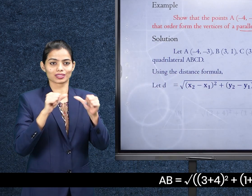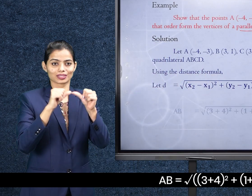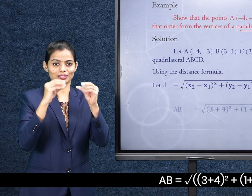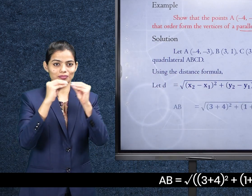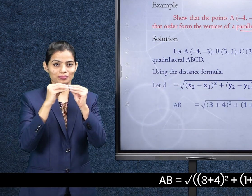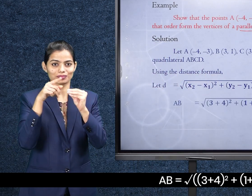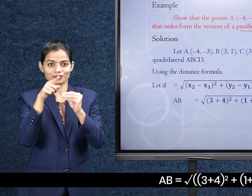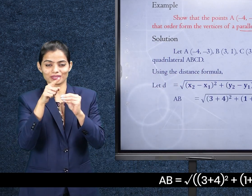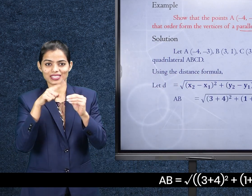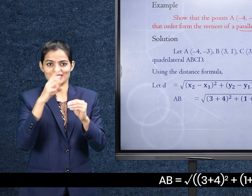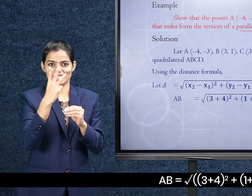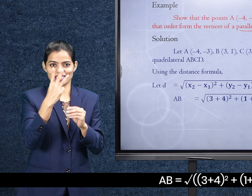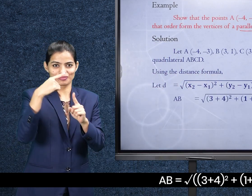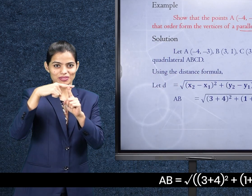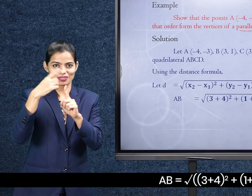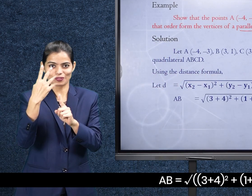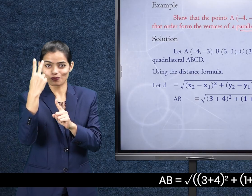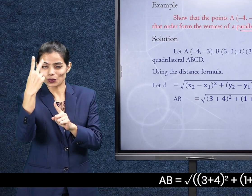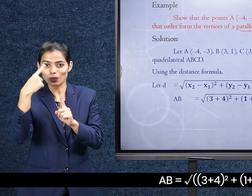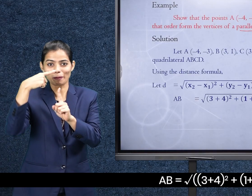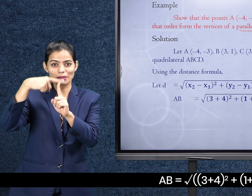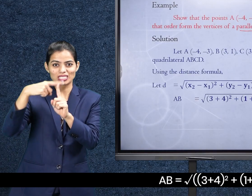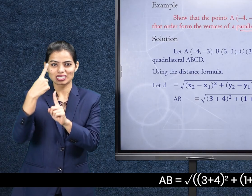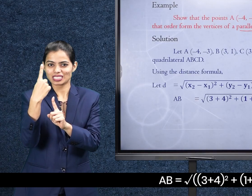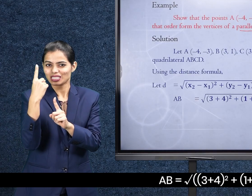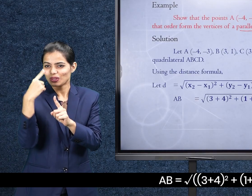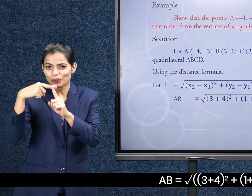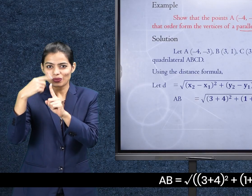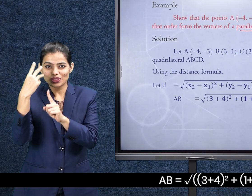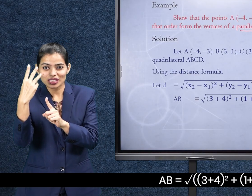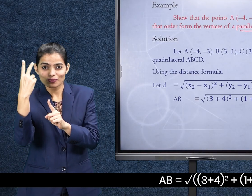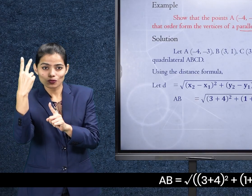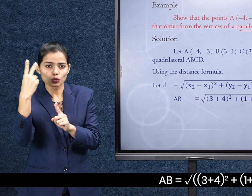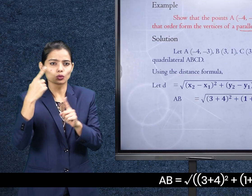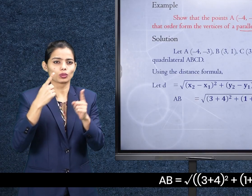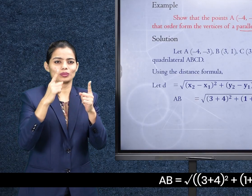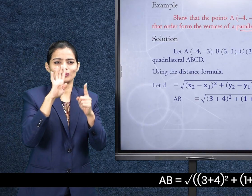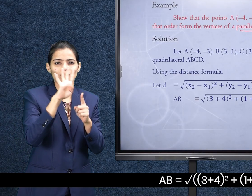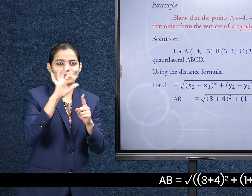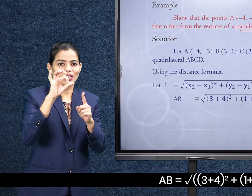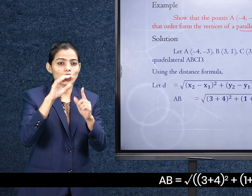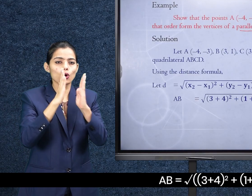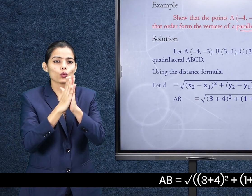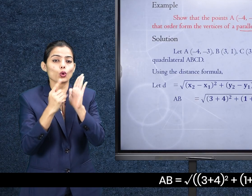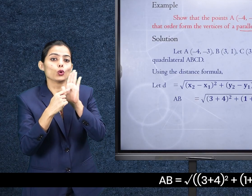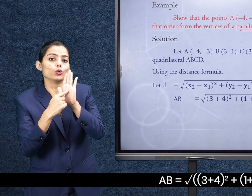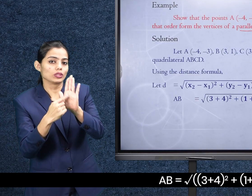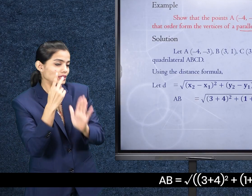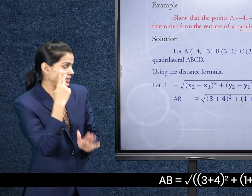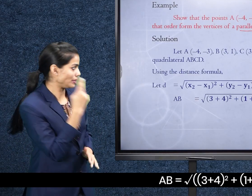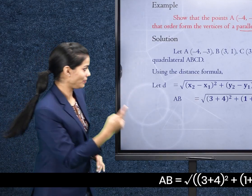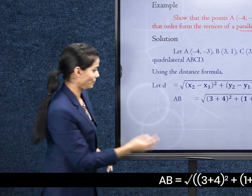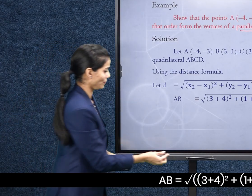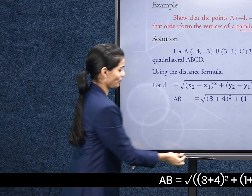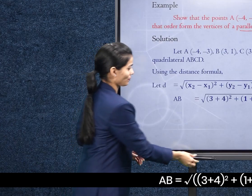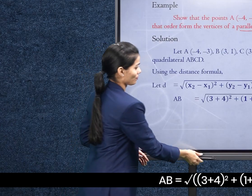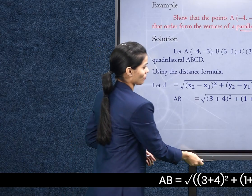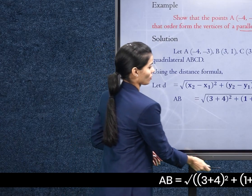ஏபி ஈடு வர்க்கமூலம் வட்டடைப்புக்குறிக்குள் 3 கூட்டல் 4 மேலிலக்கு 2